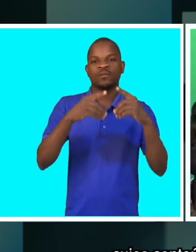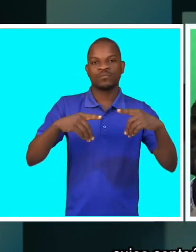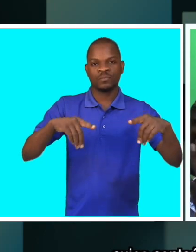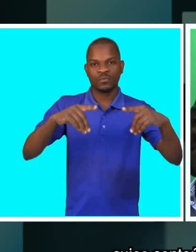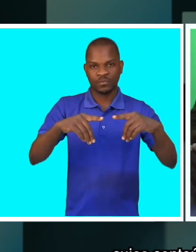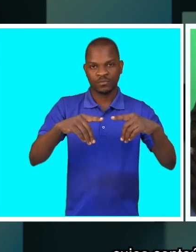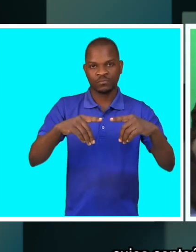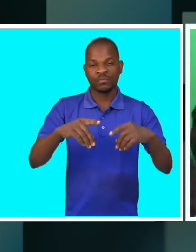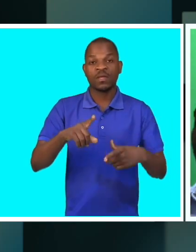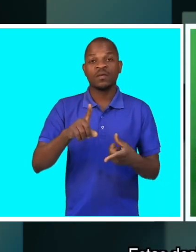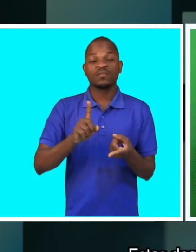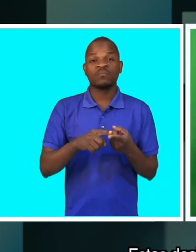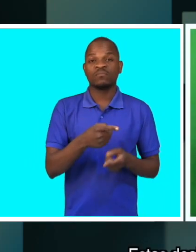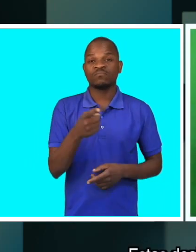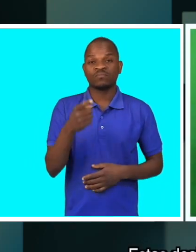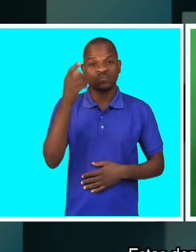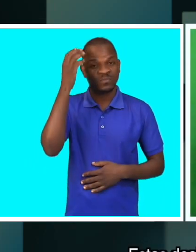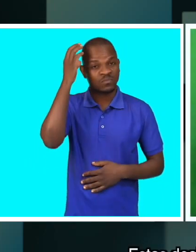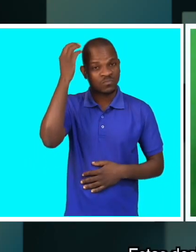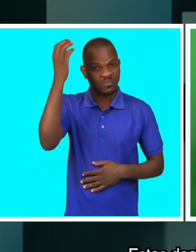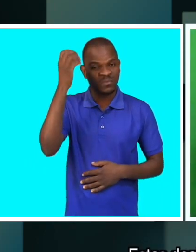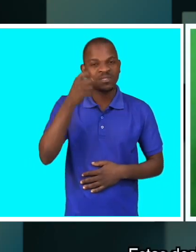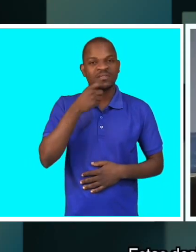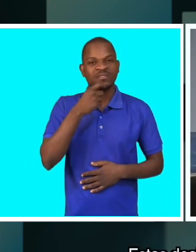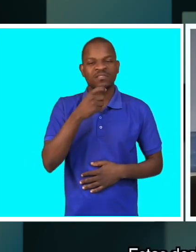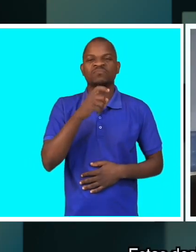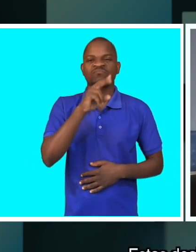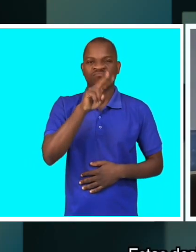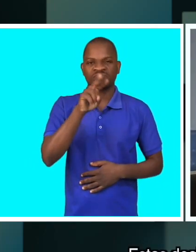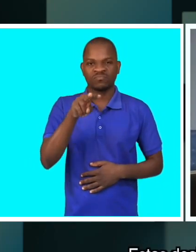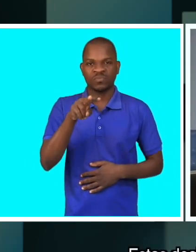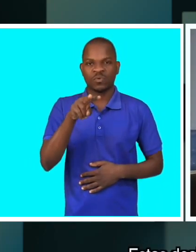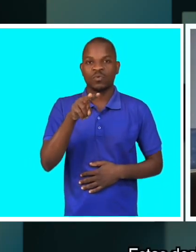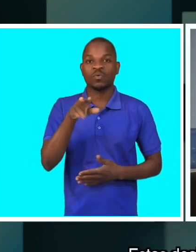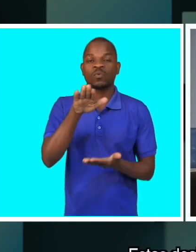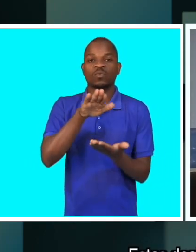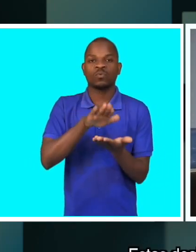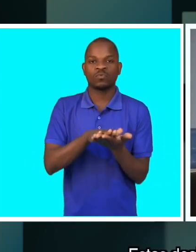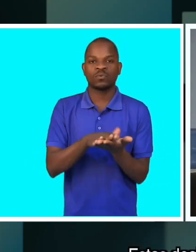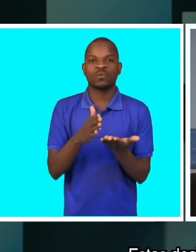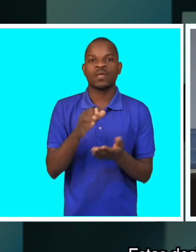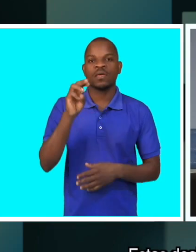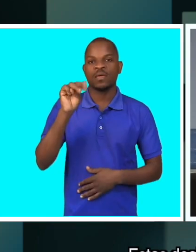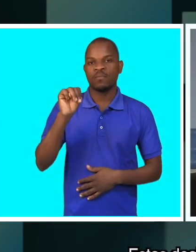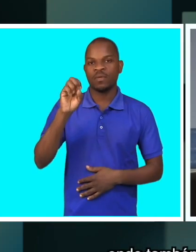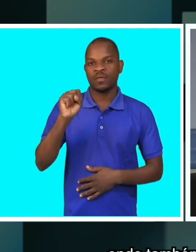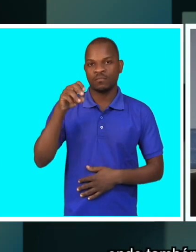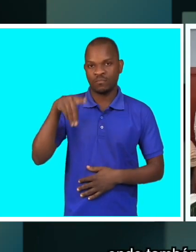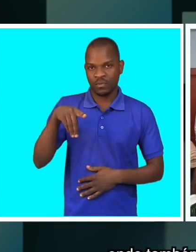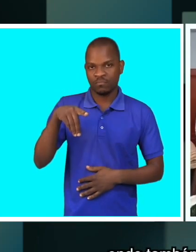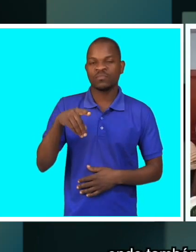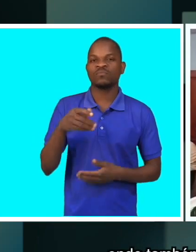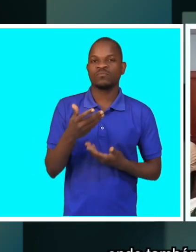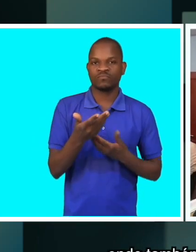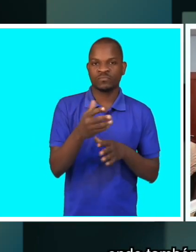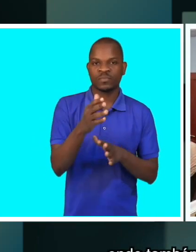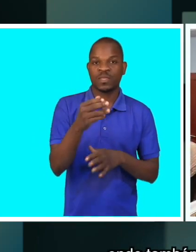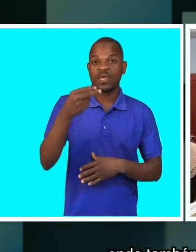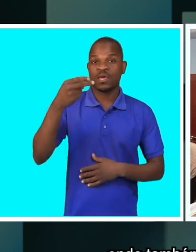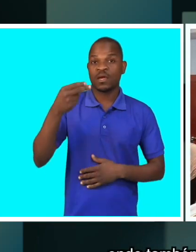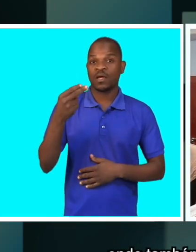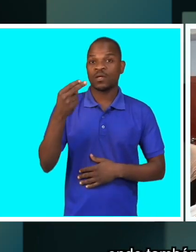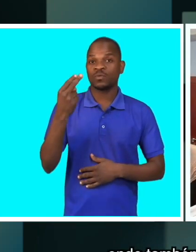da nossa população. Estas constatações foram feitas durante a visita da governadora ao MSP, onde também louvou